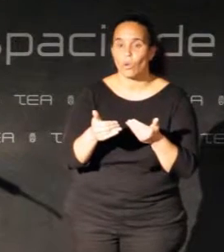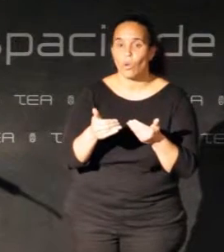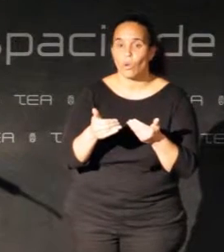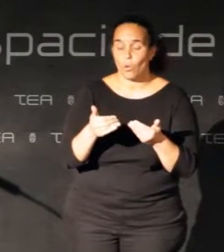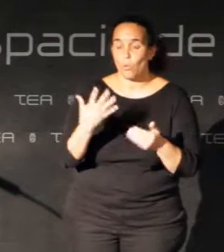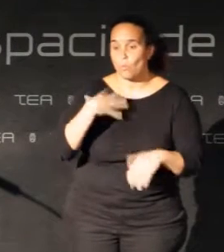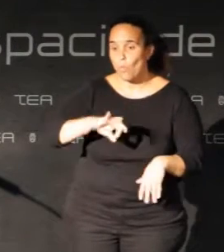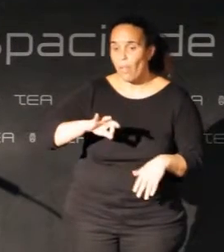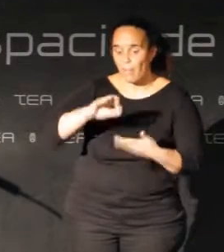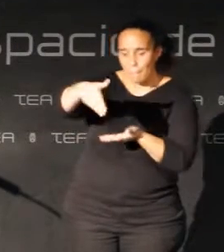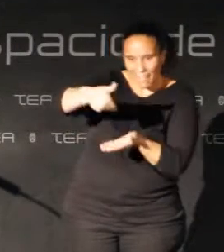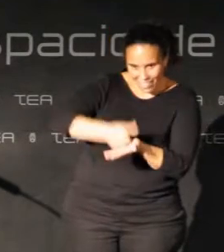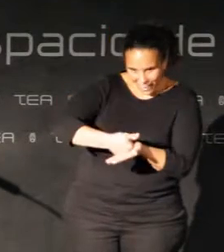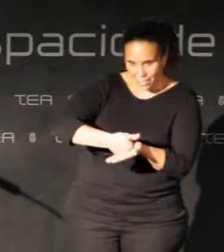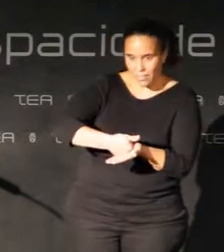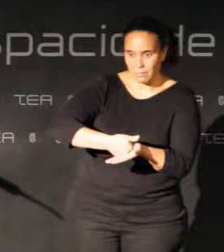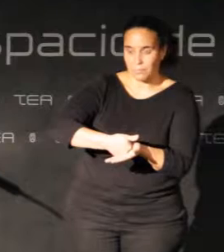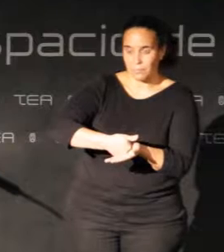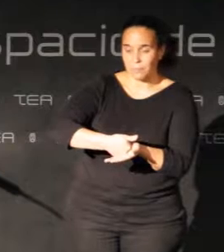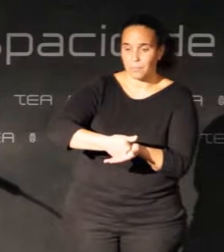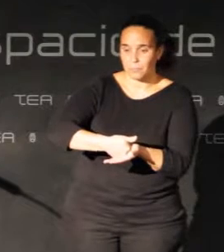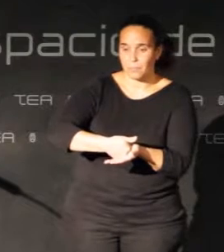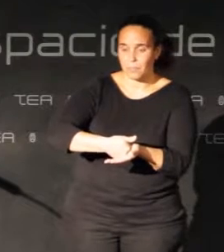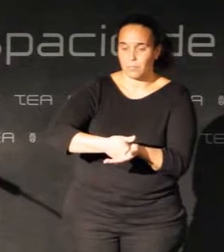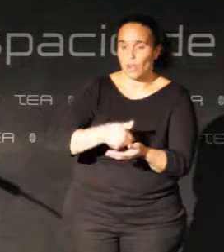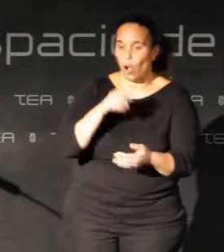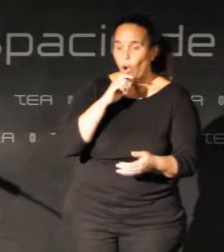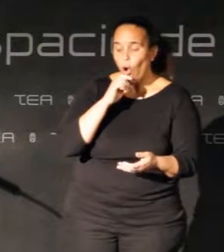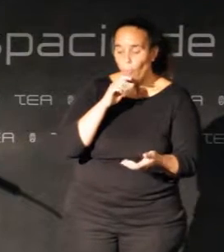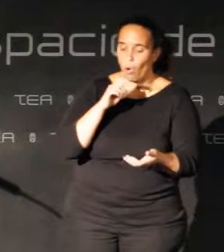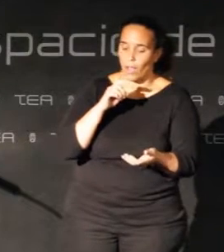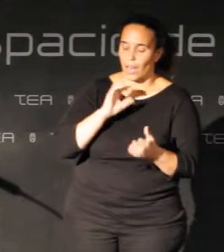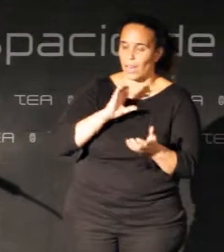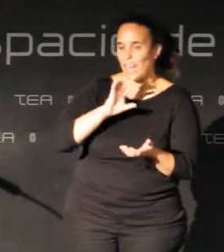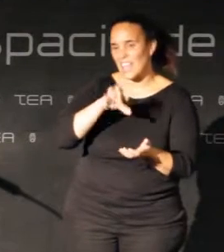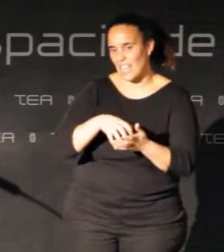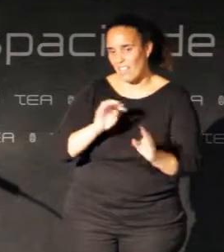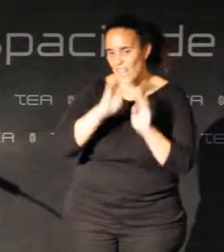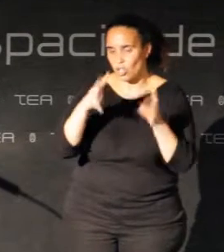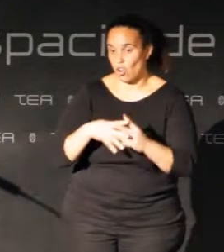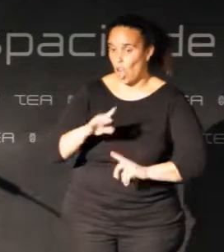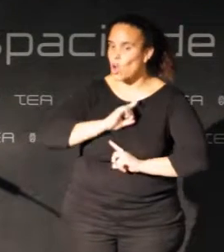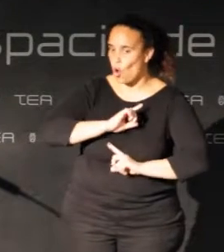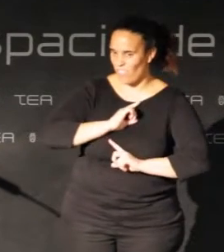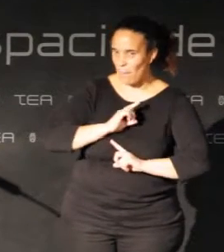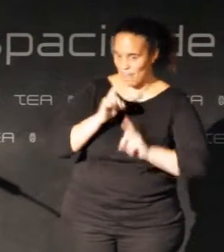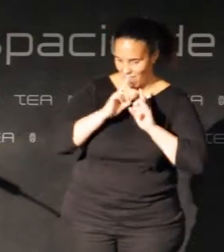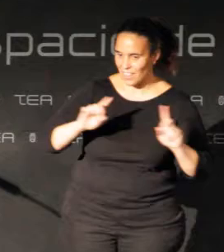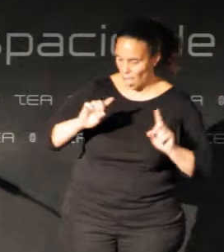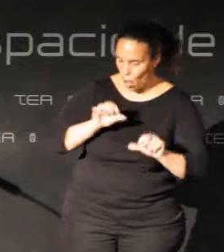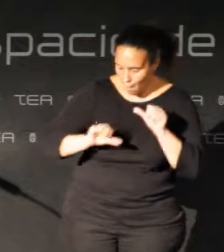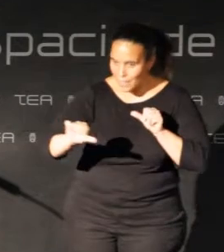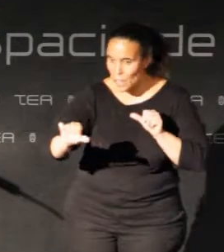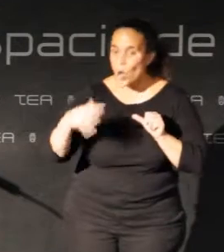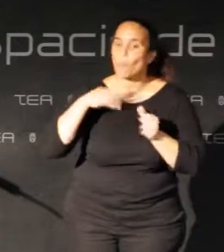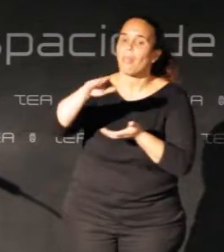que creo que será de los que entrará en la sede electrónica a partir de noviembre de este año, pero que en cualquier caso